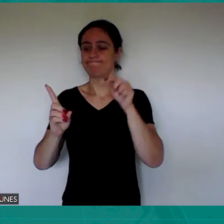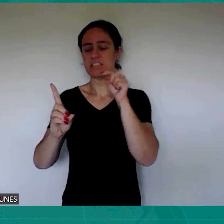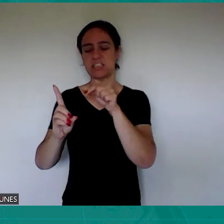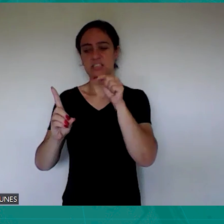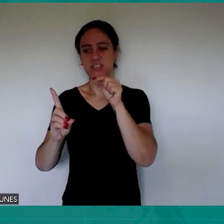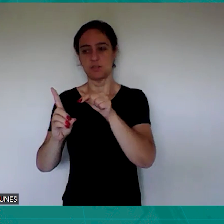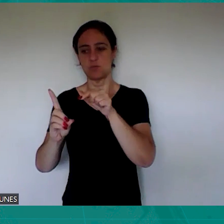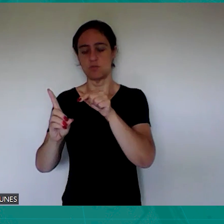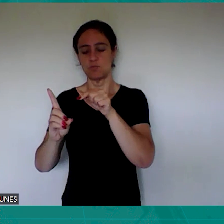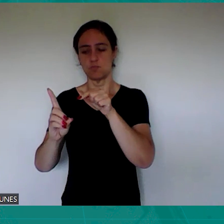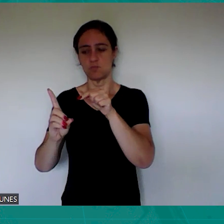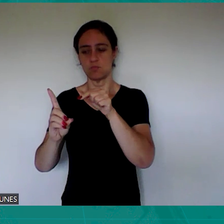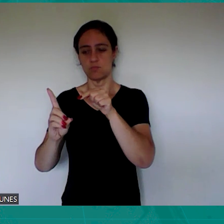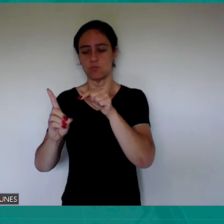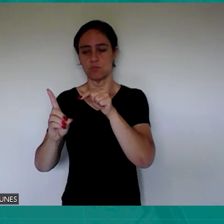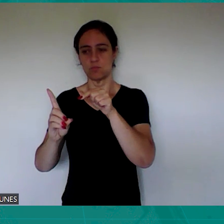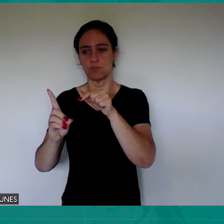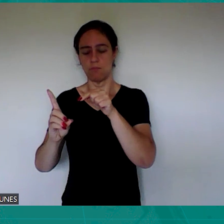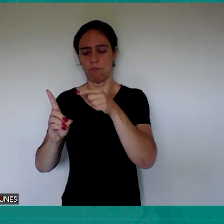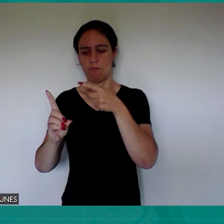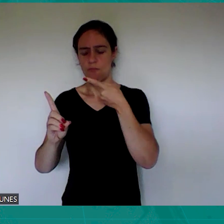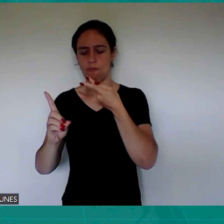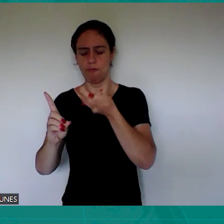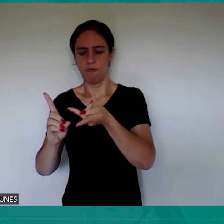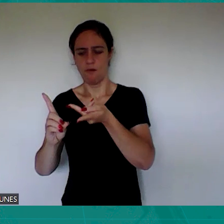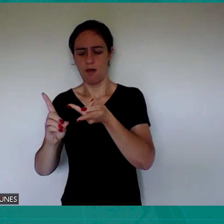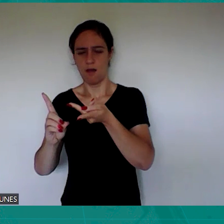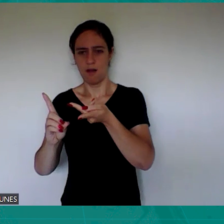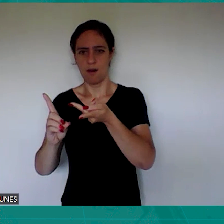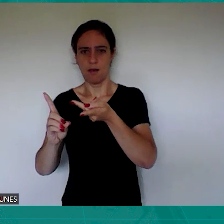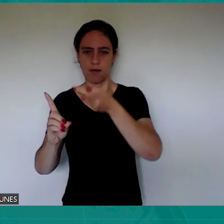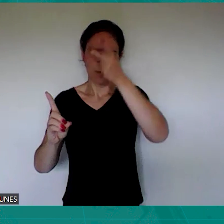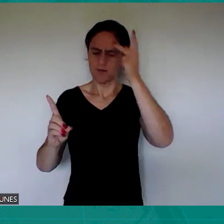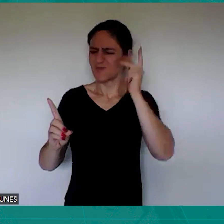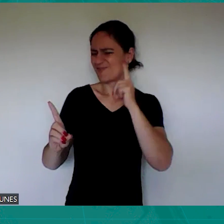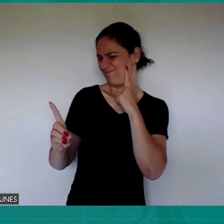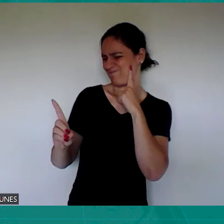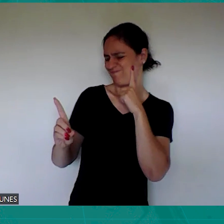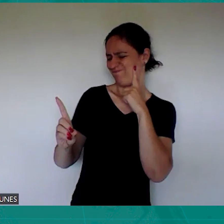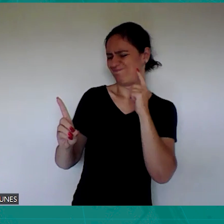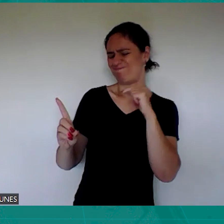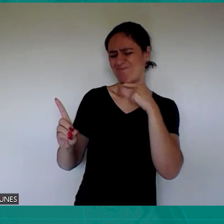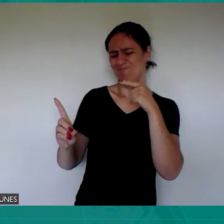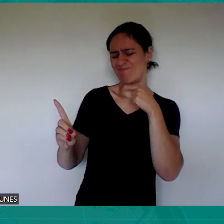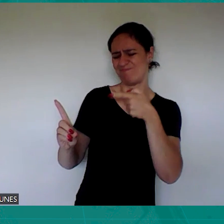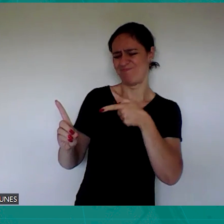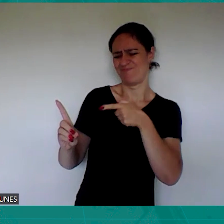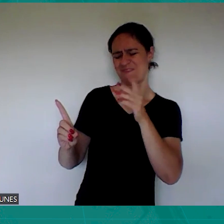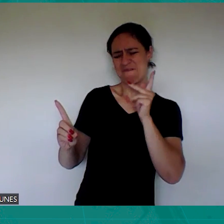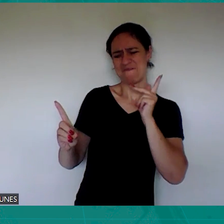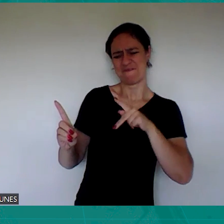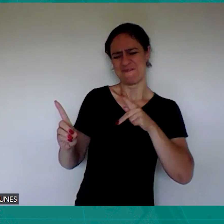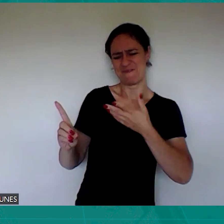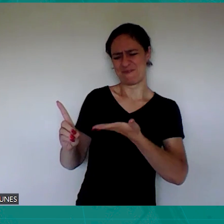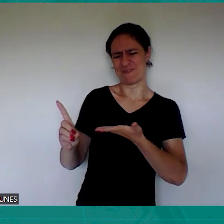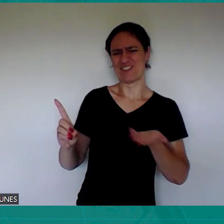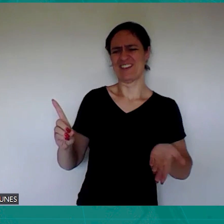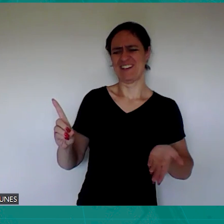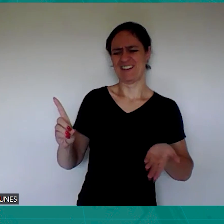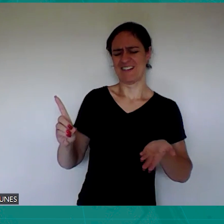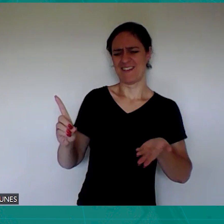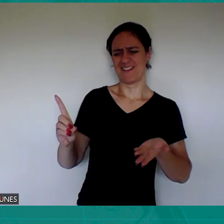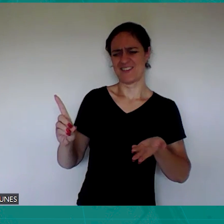falar, muitos ao seu redor questionam se ele realmente é o enviado de Deus.